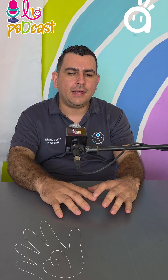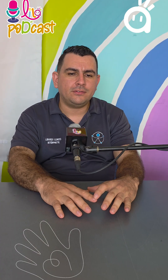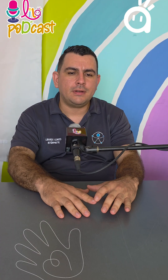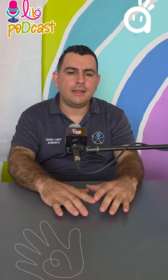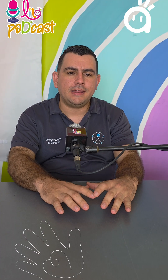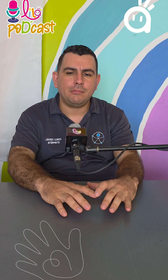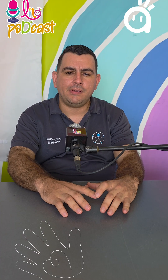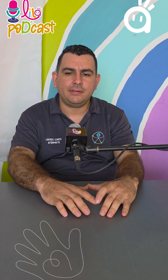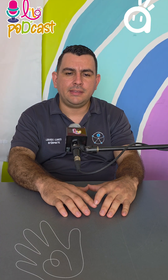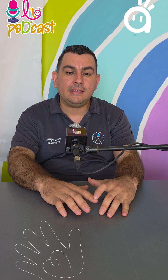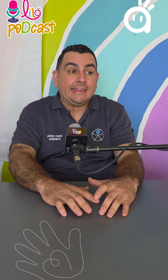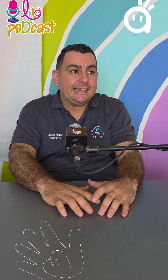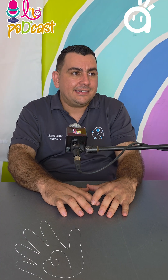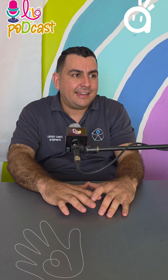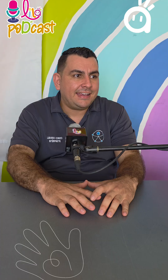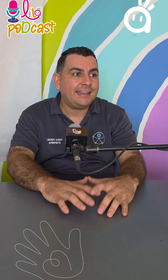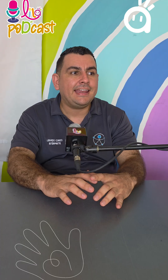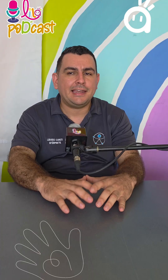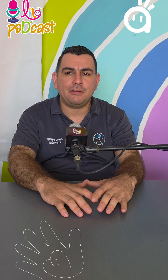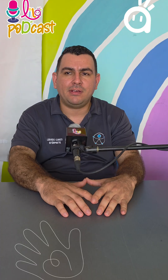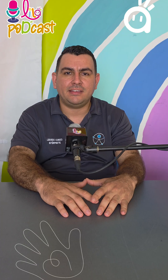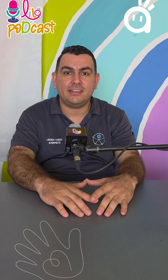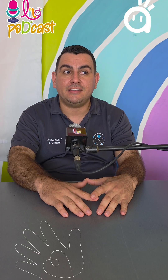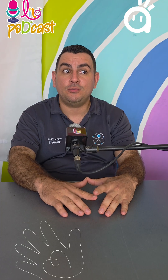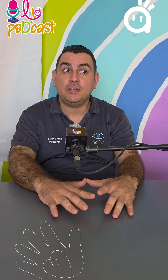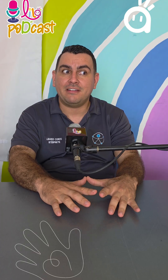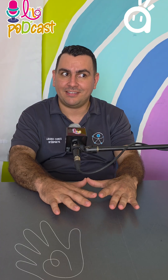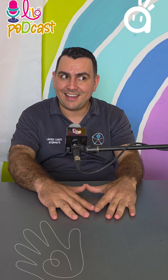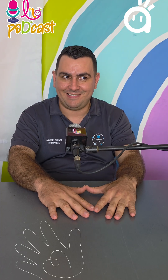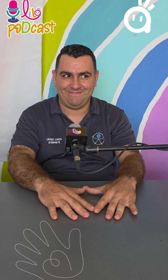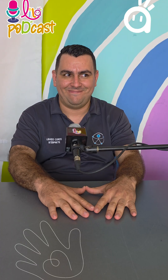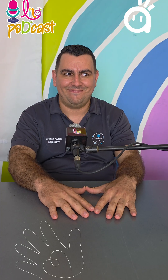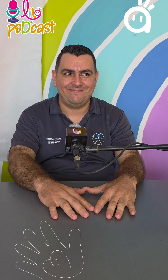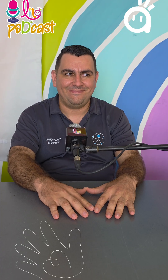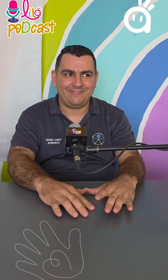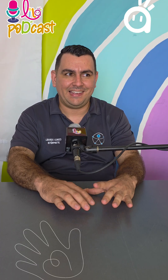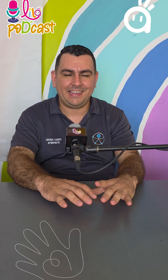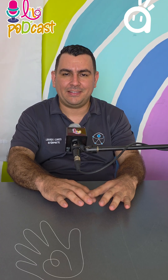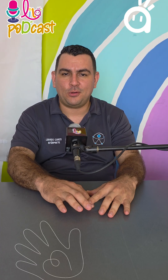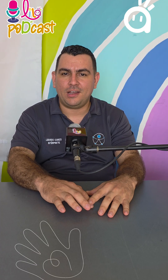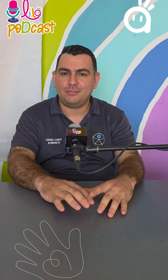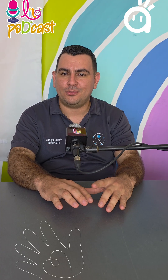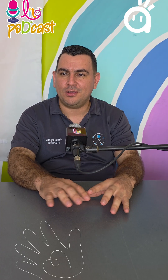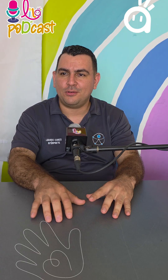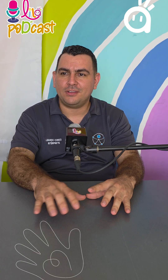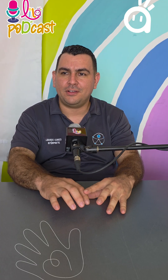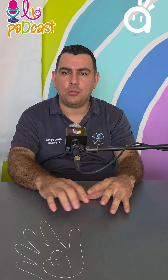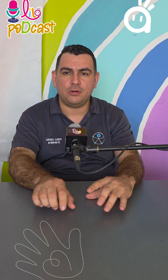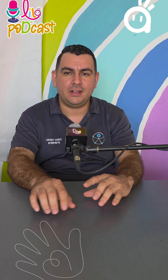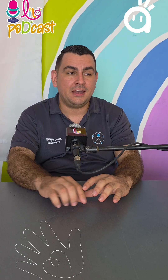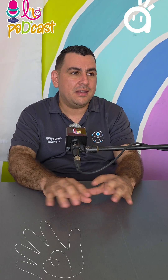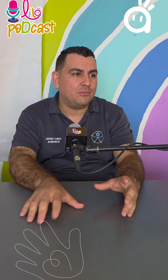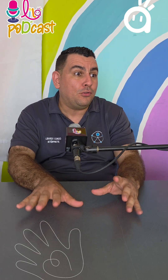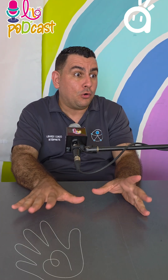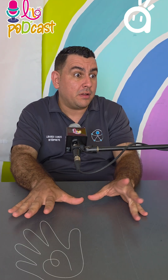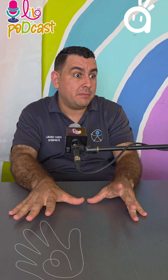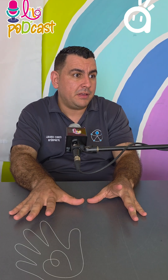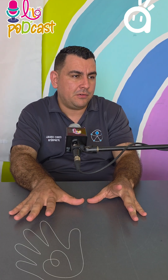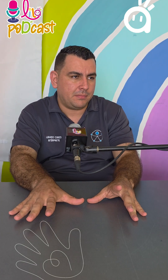que hay sobre la lengua de señas es creer que la lengua de señas es universal, de que todas las personas sordas se comunican en el mundo con el mismo idioma,